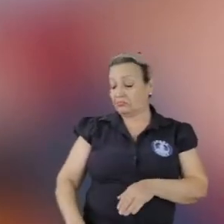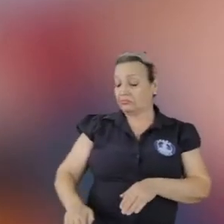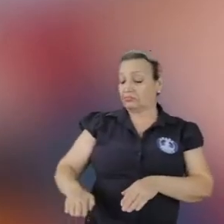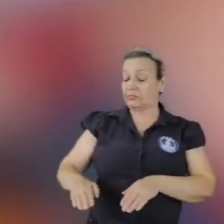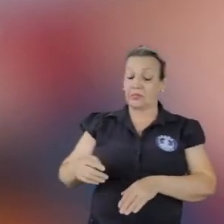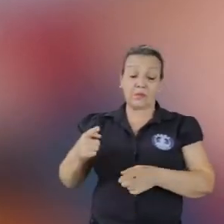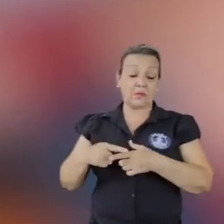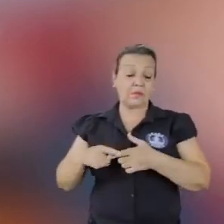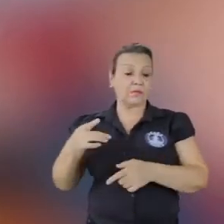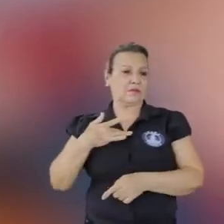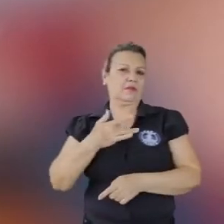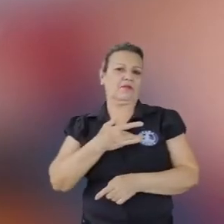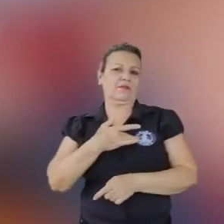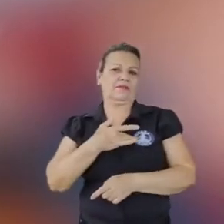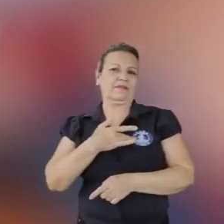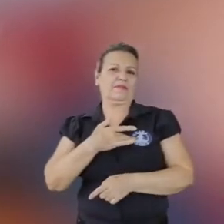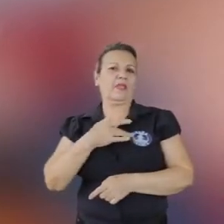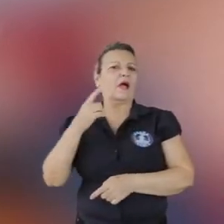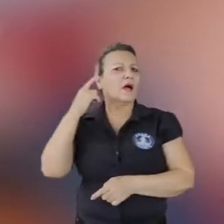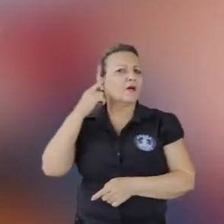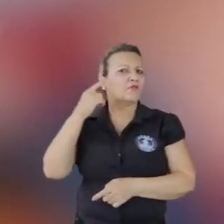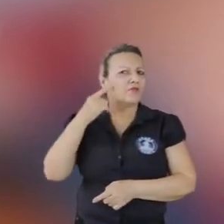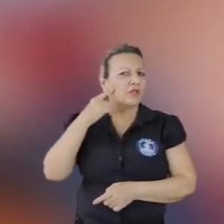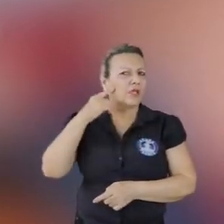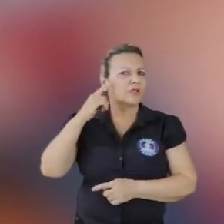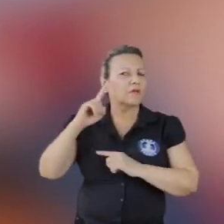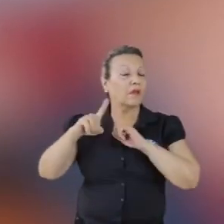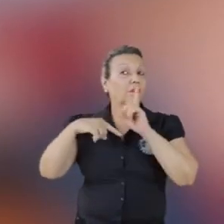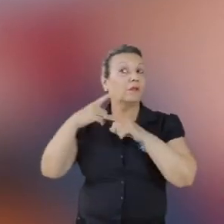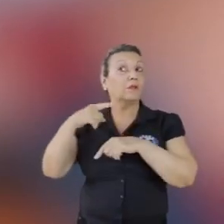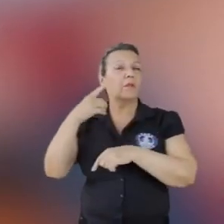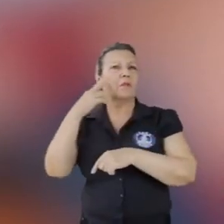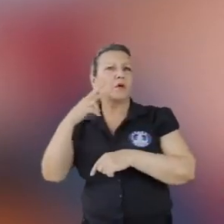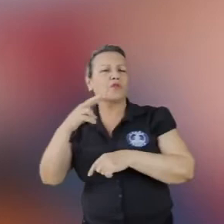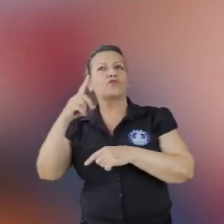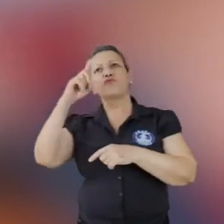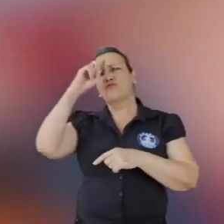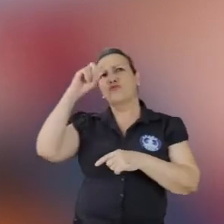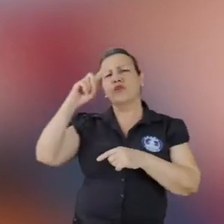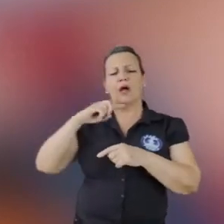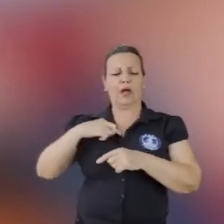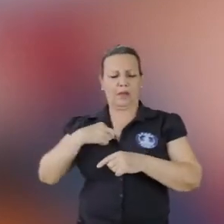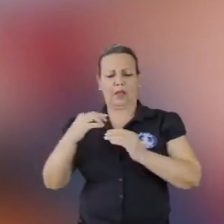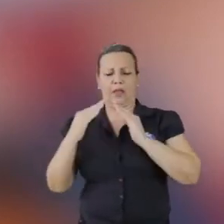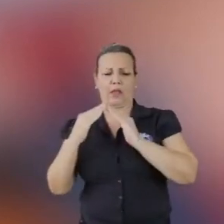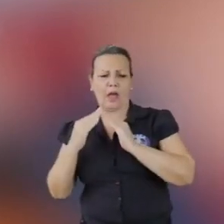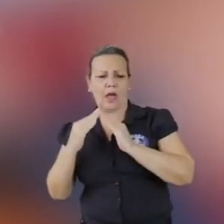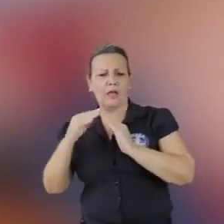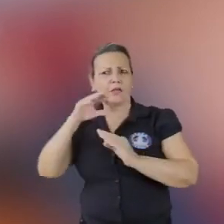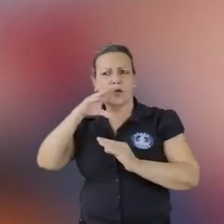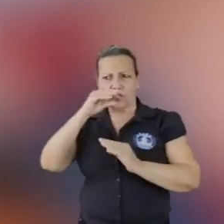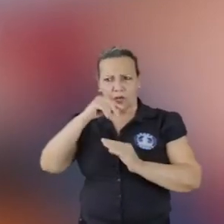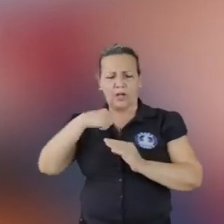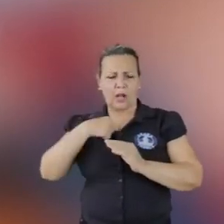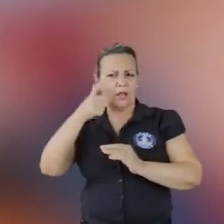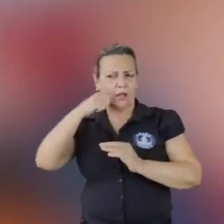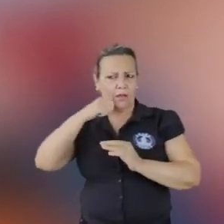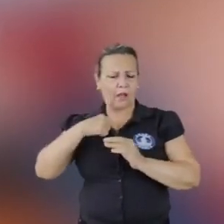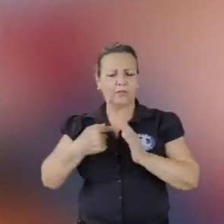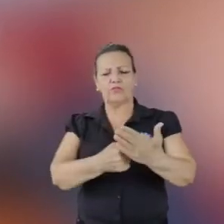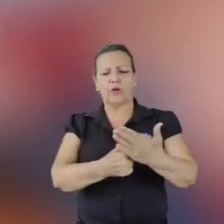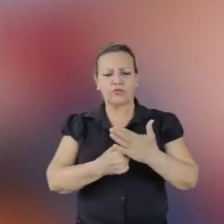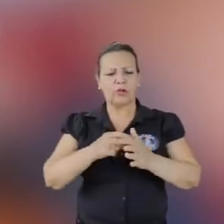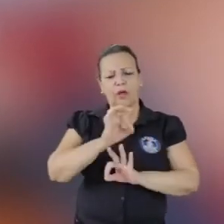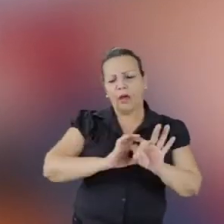dos problemas de saúde. A surdez veio aparecer no dia que eu estava fazendo uma faxina na minha cozinha,